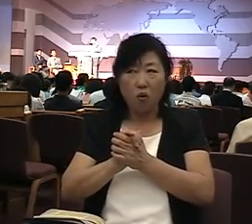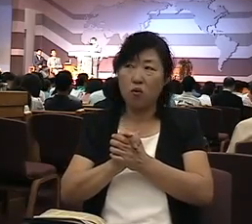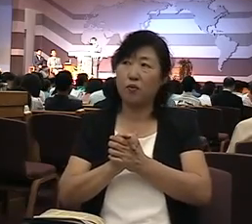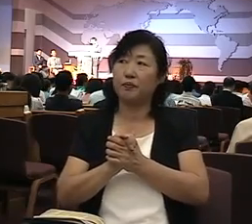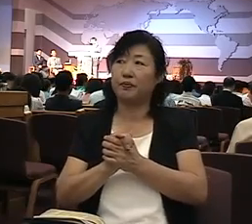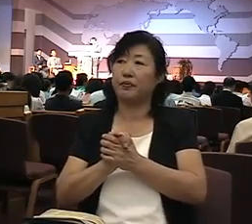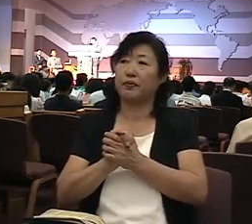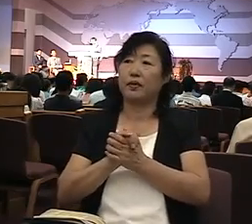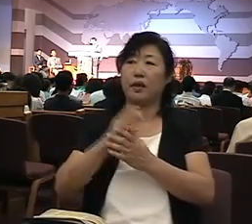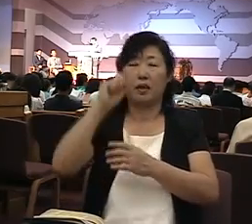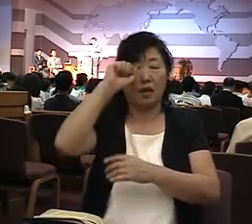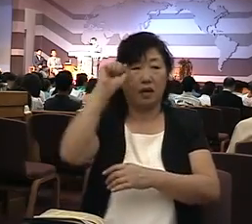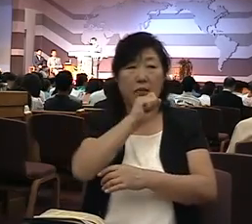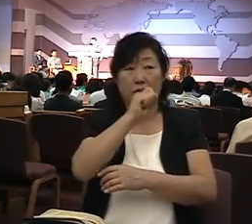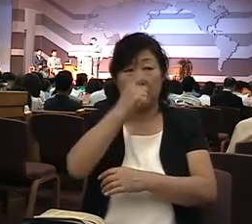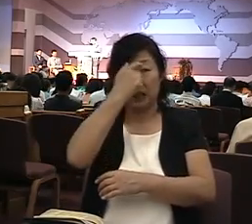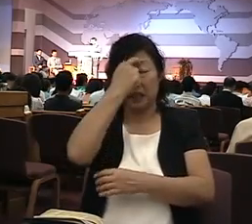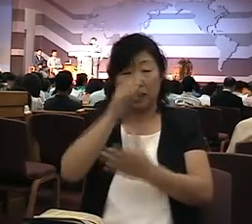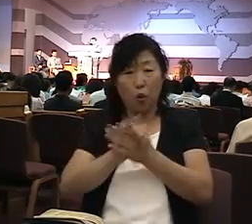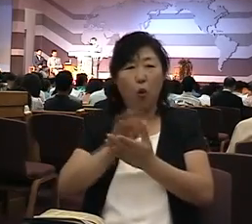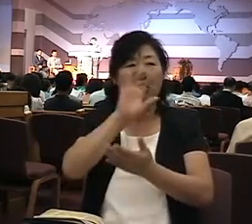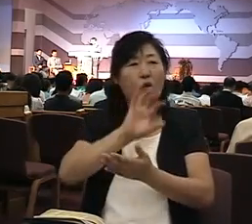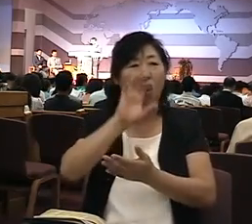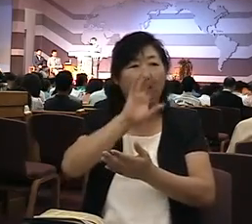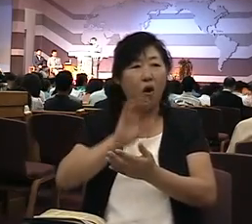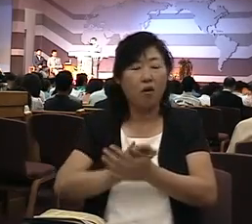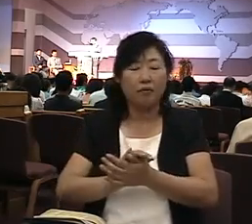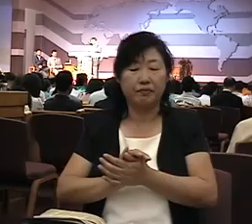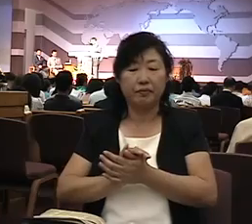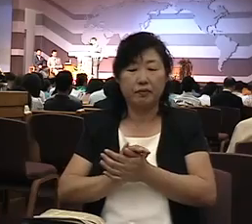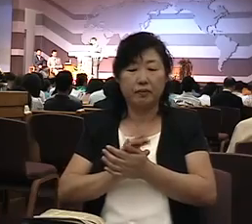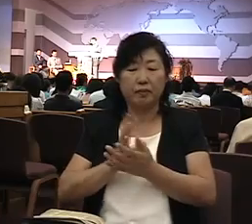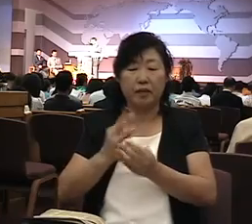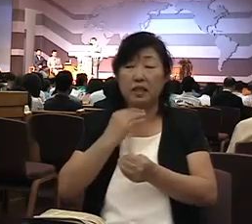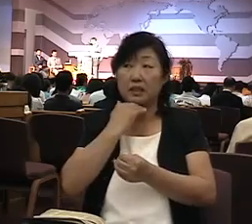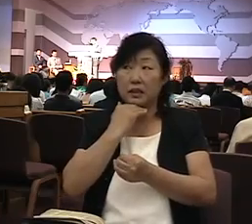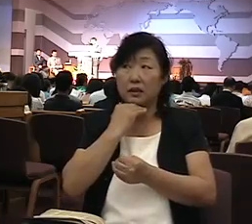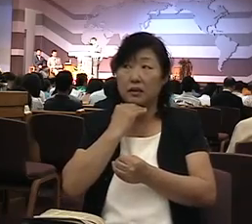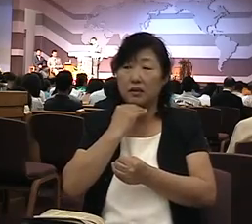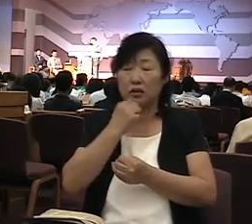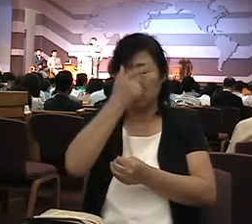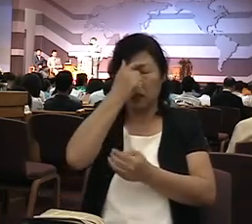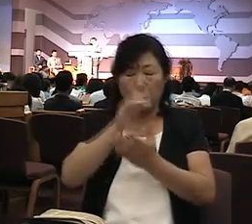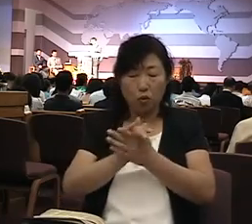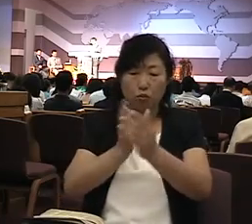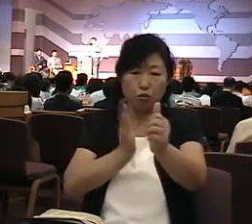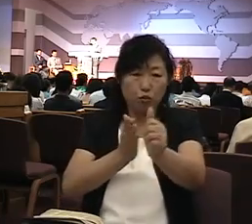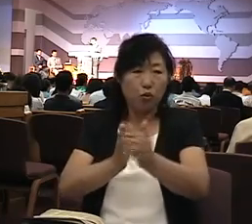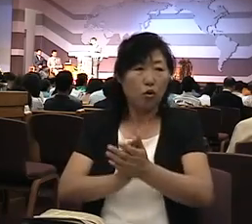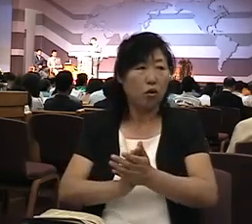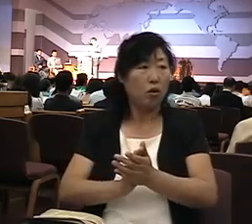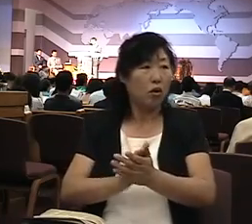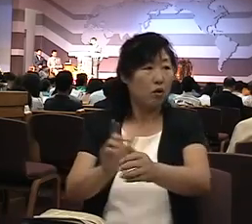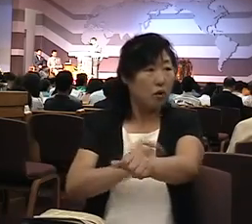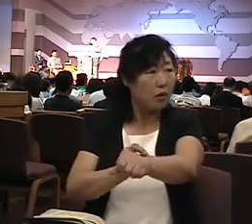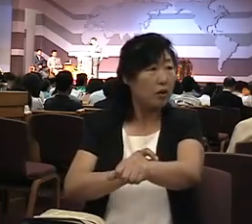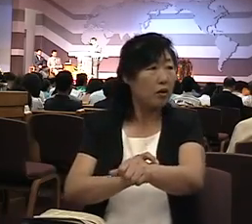지었는데요. 많이 기대해 주시고 또 기대해 주시기를 바랍니다. 그리고 특별히 평신도 훈련 및